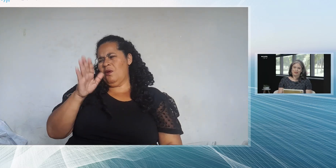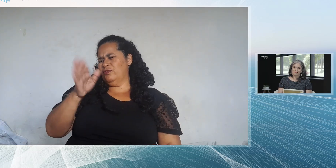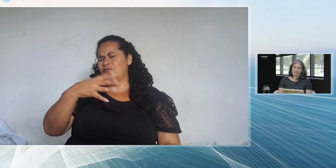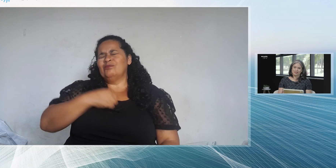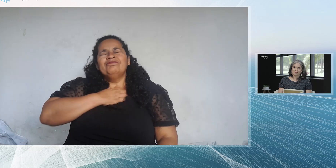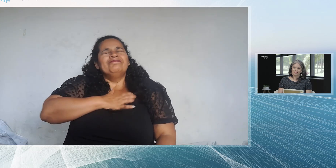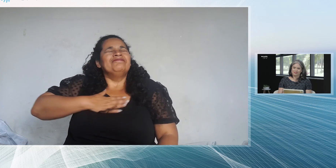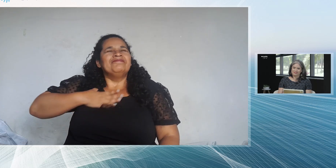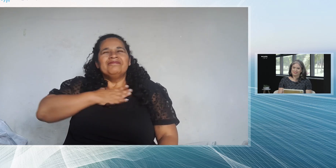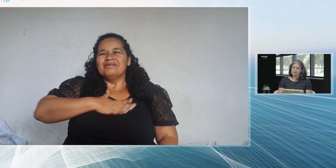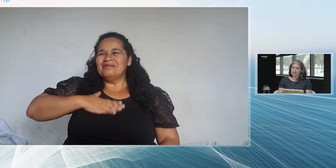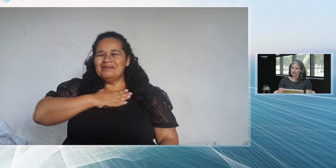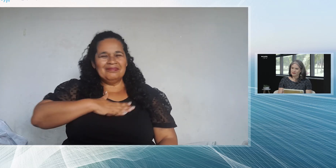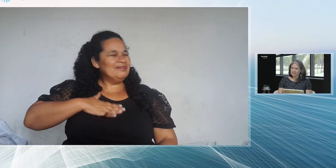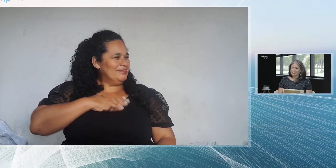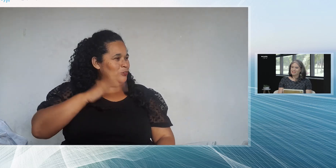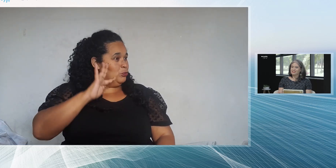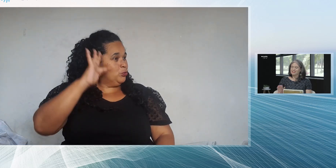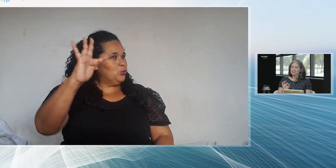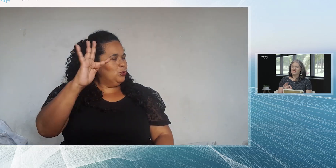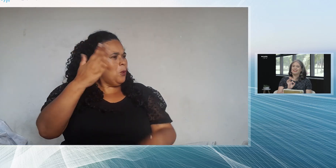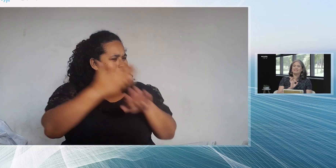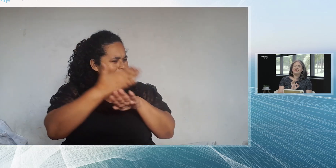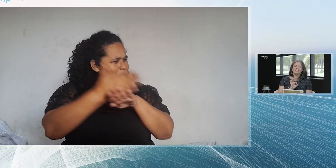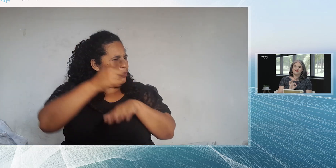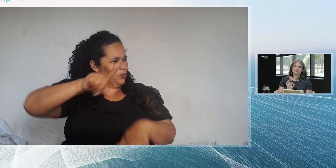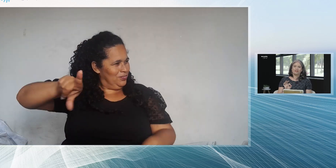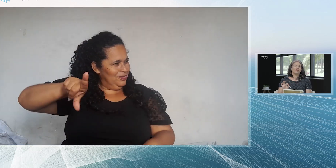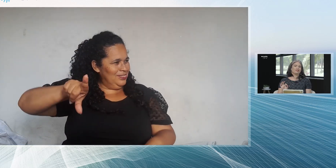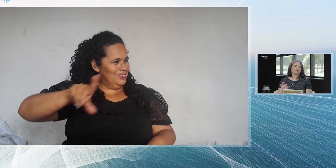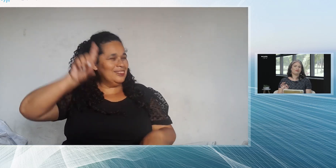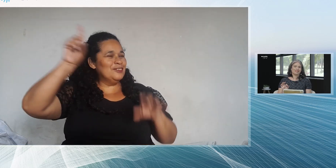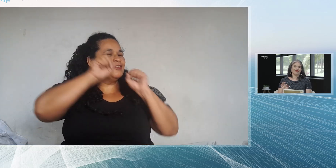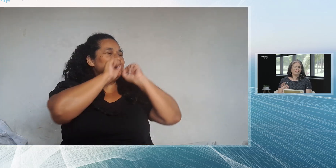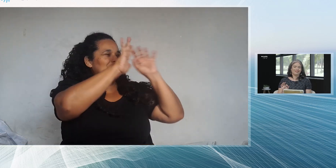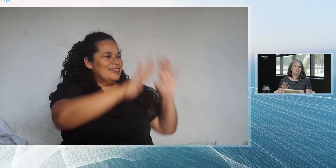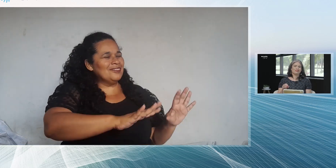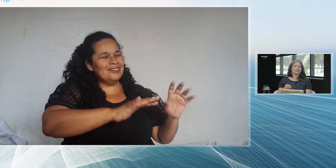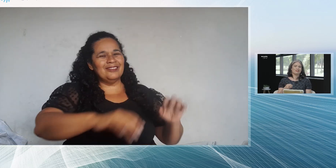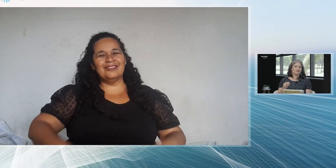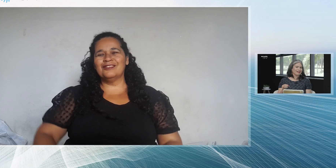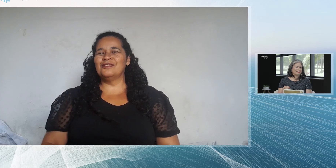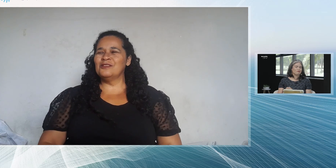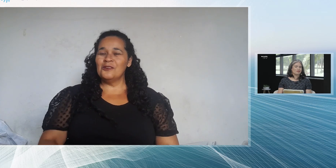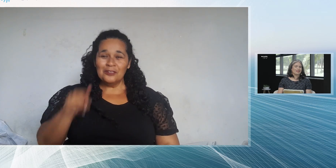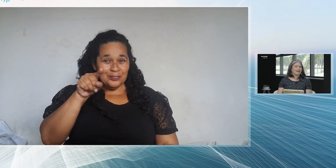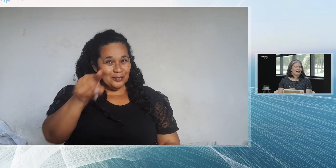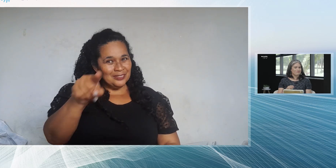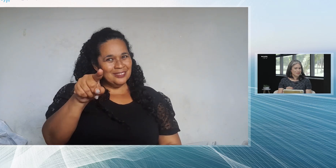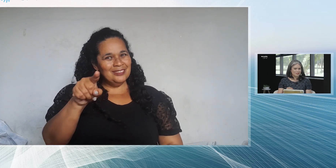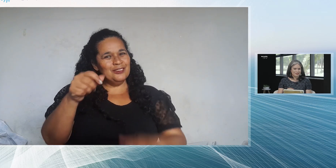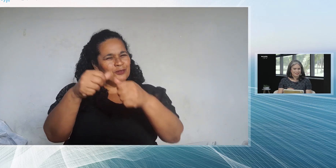eu espero que esse conteúdo também, seja desangustiante para você, que ele possa te ajudar, que ele